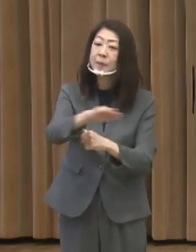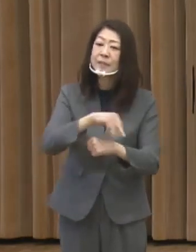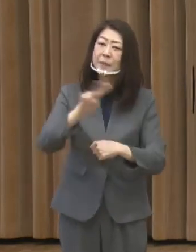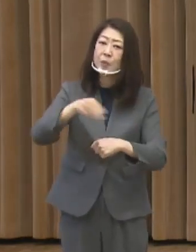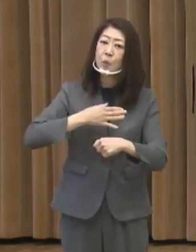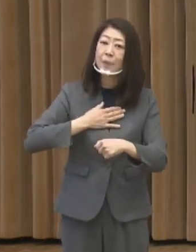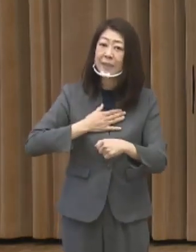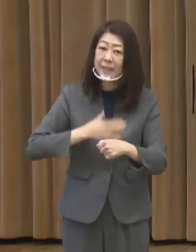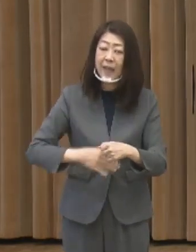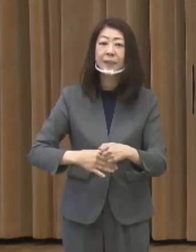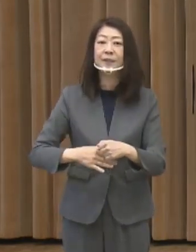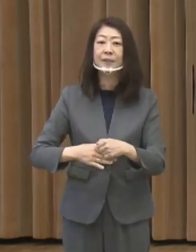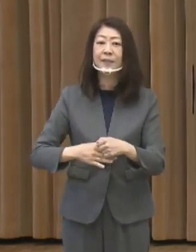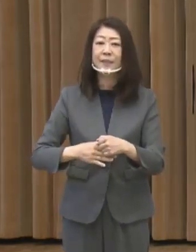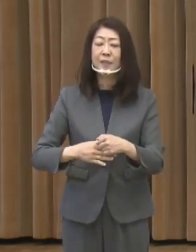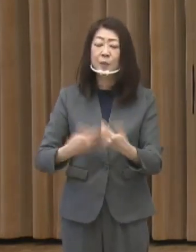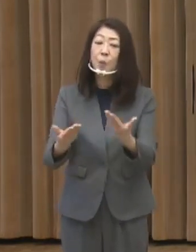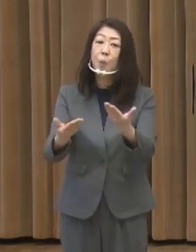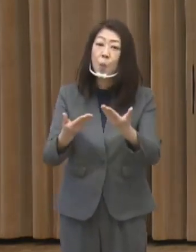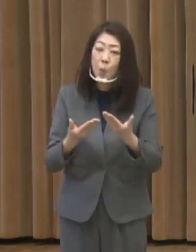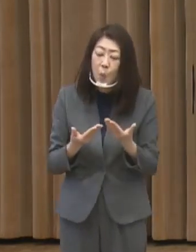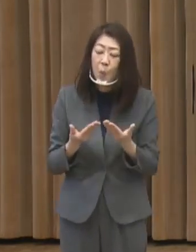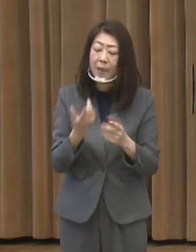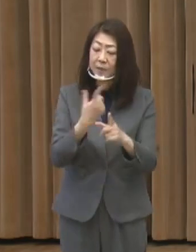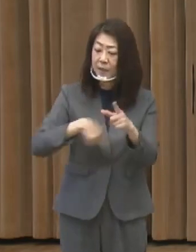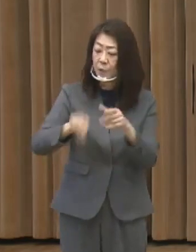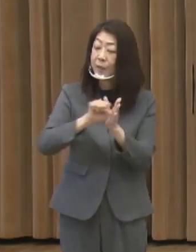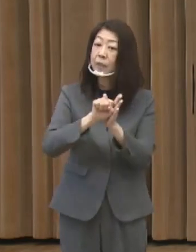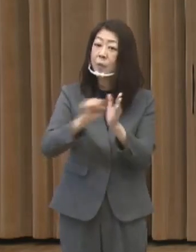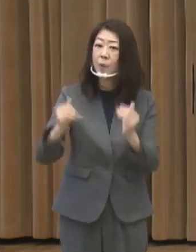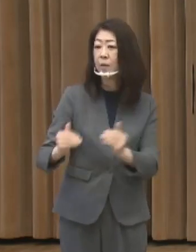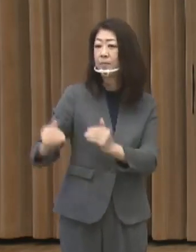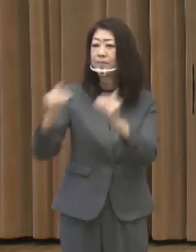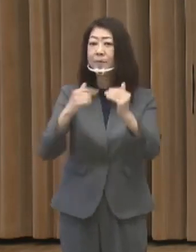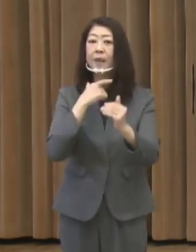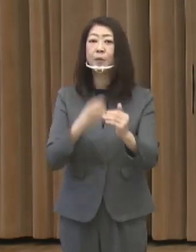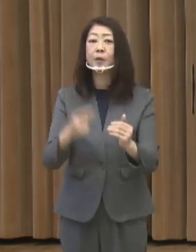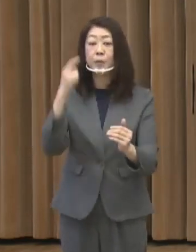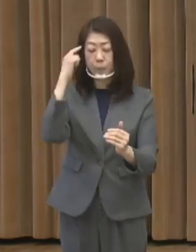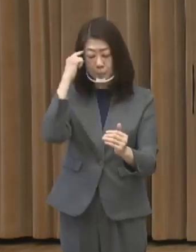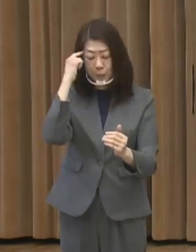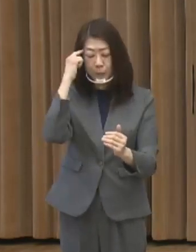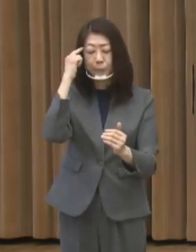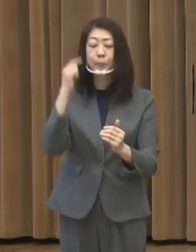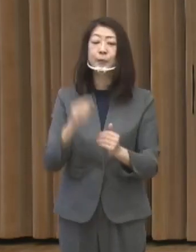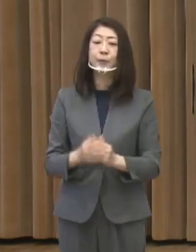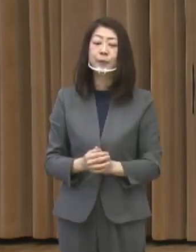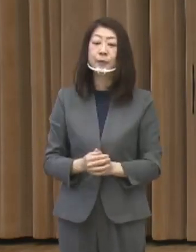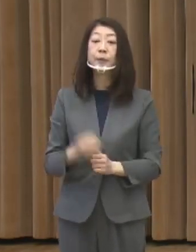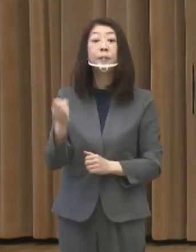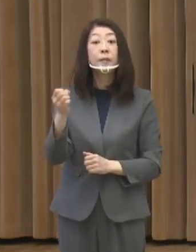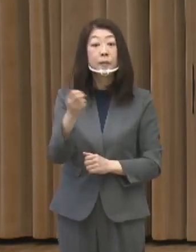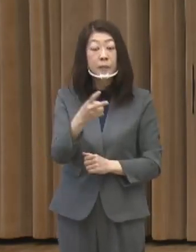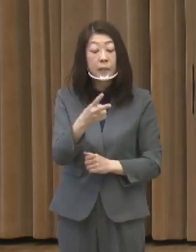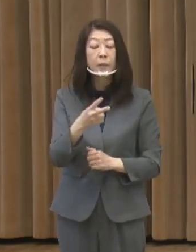解と両方合わせることでより効果が出るようにしたいというふうに考えているところであります。な